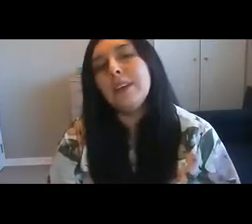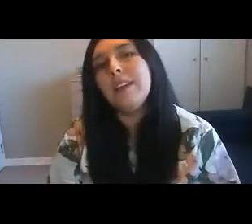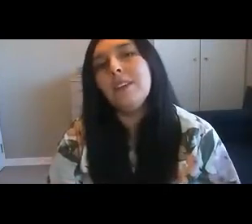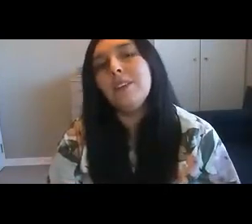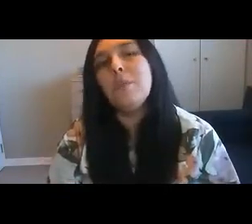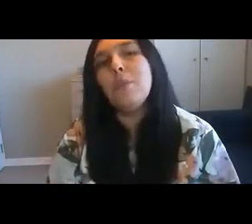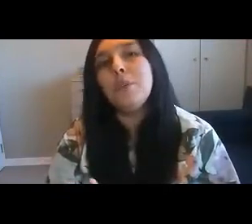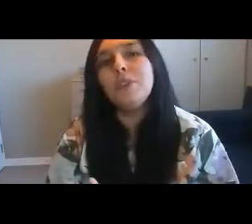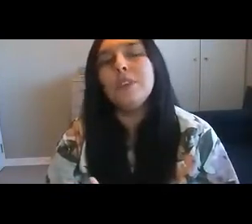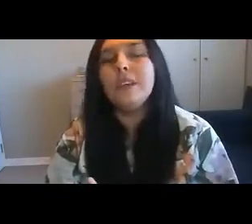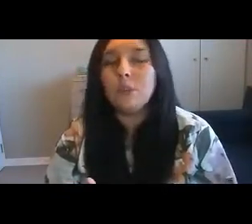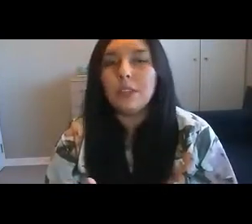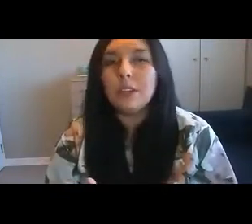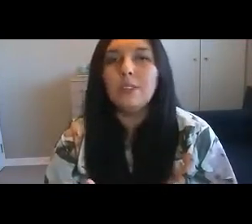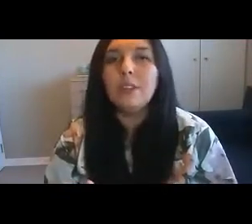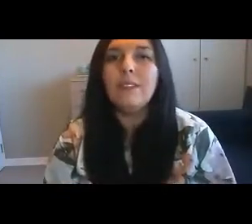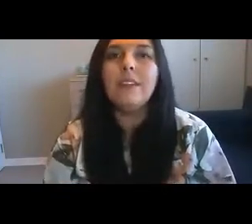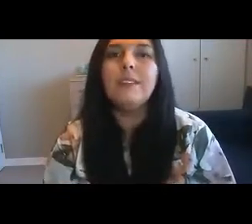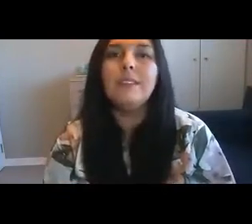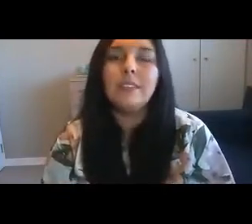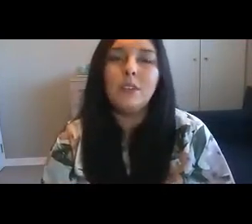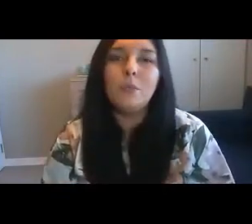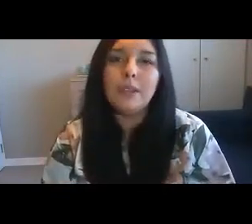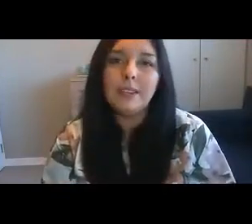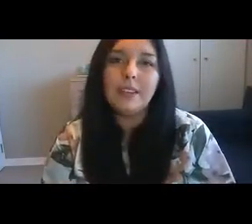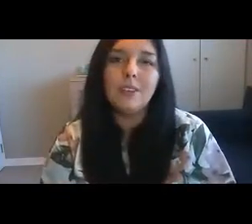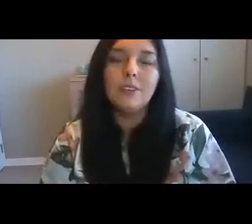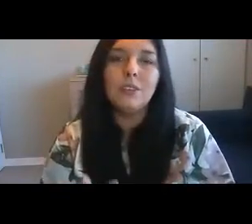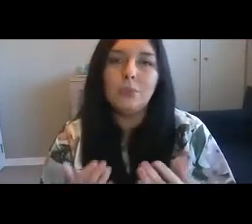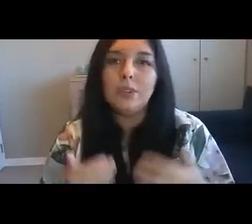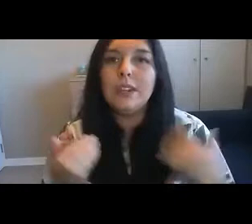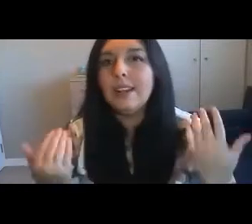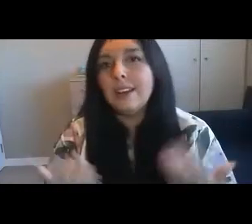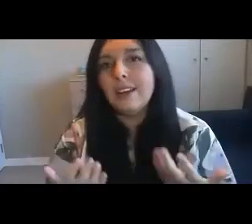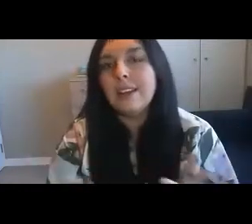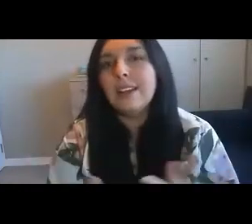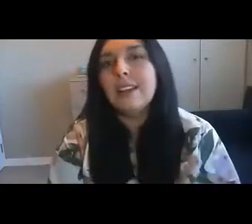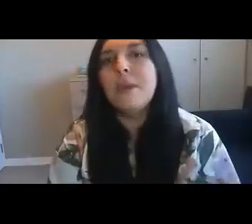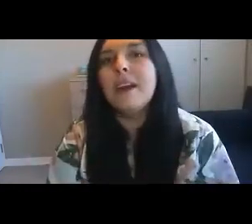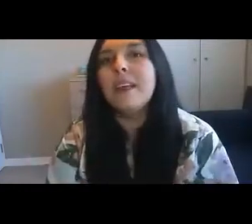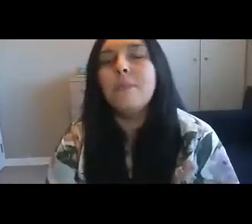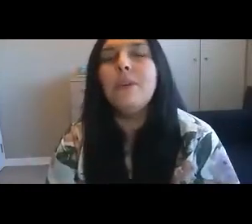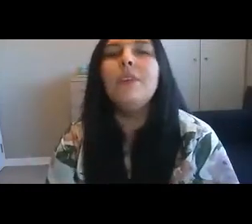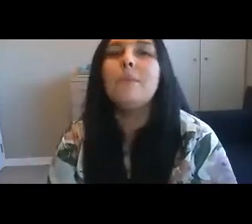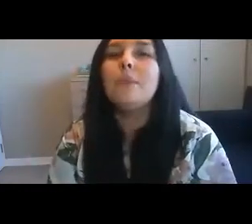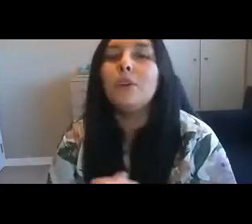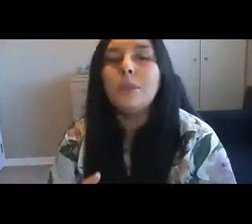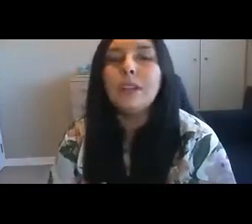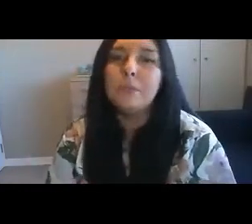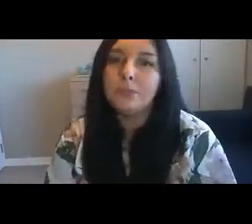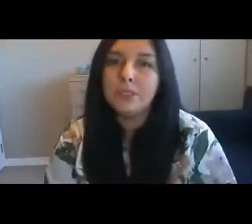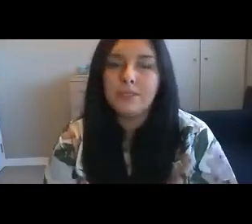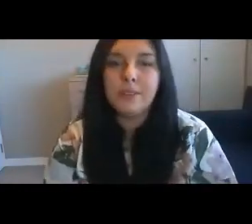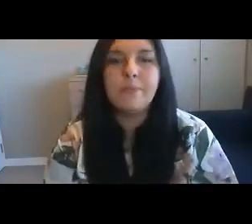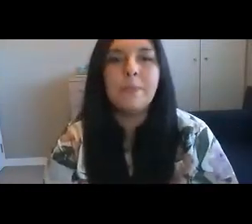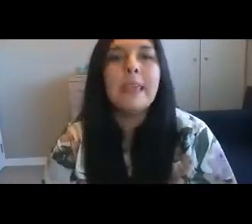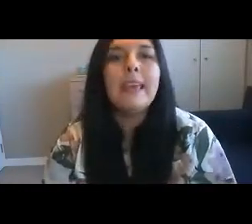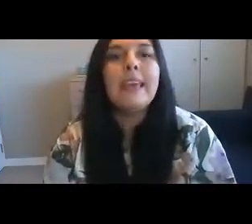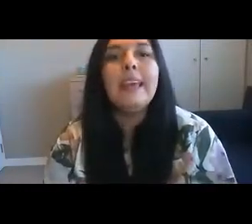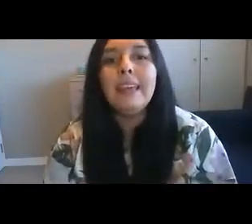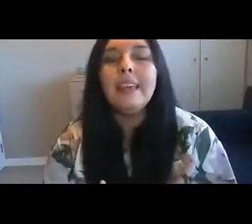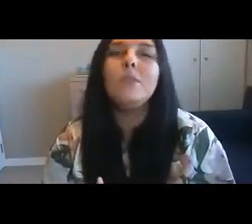propiciar de los apoyos y ajustes razonables necesarios para que continúen en el tema académico de la mejor manera posible.